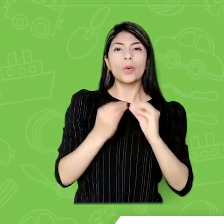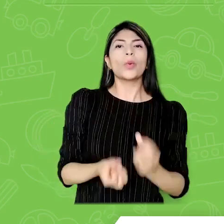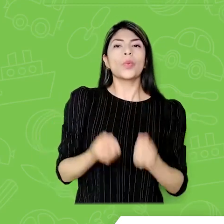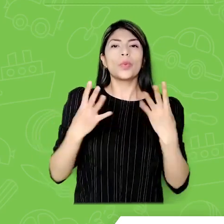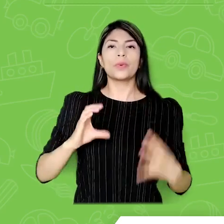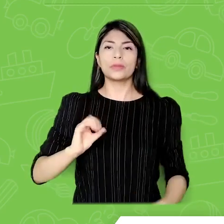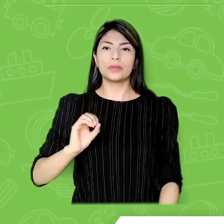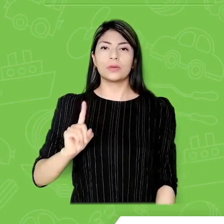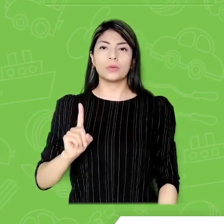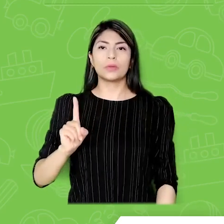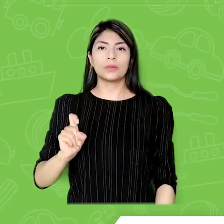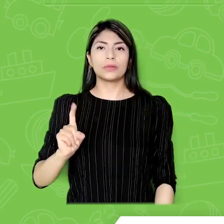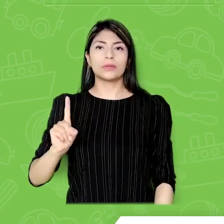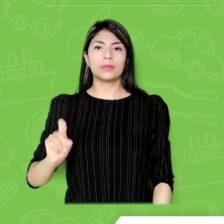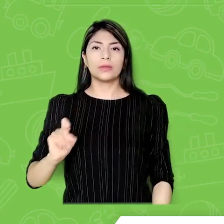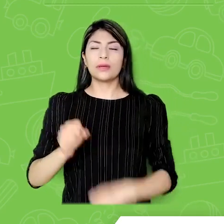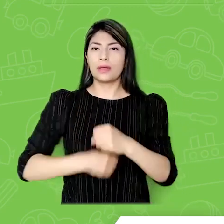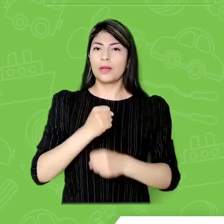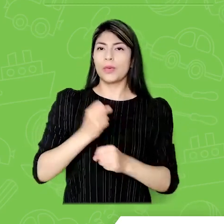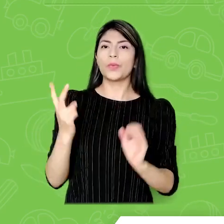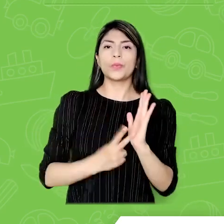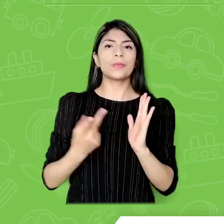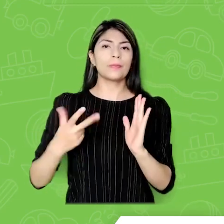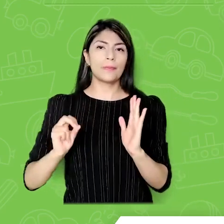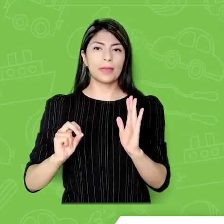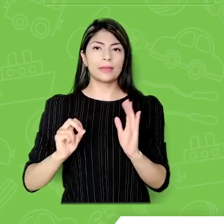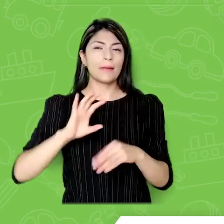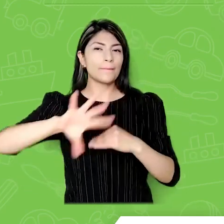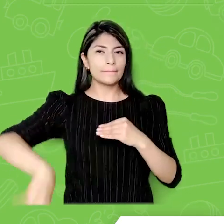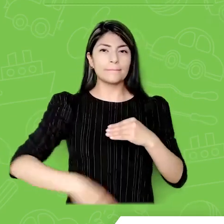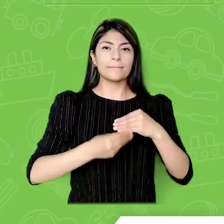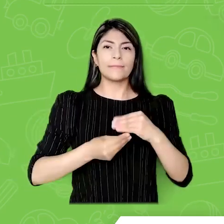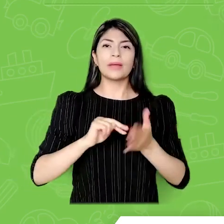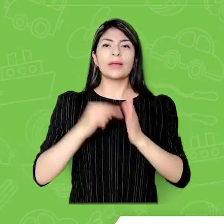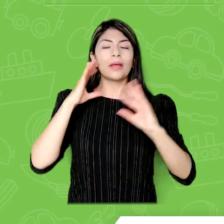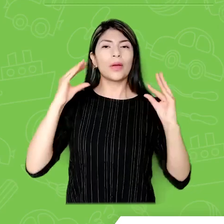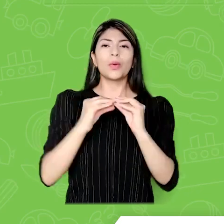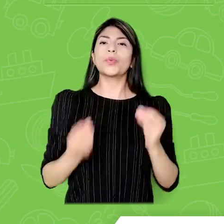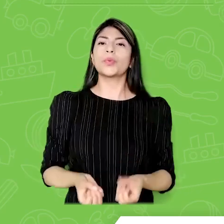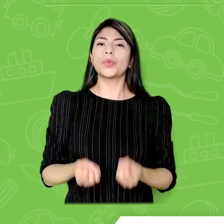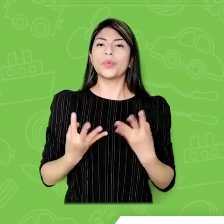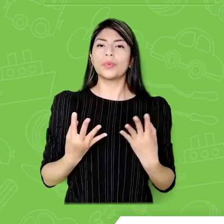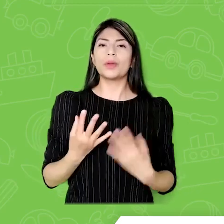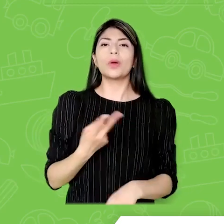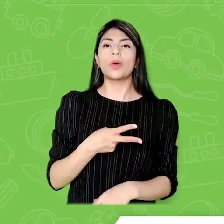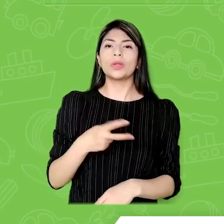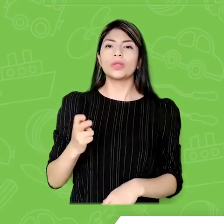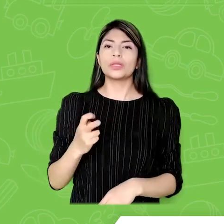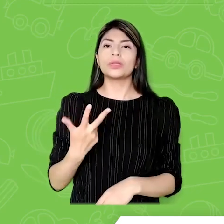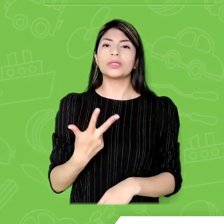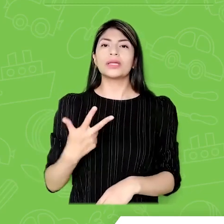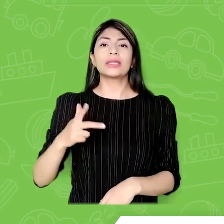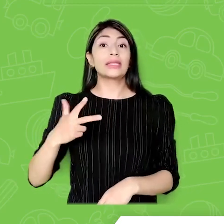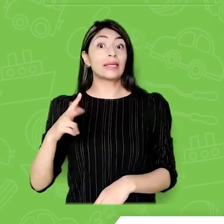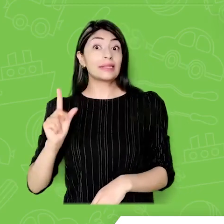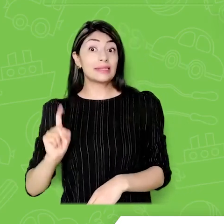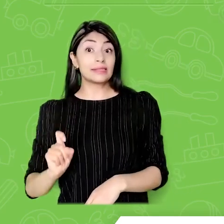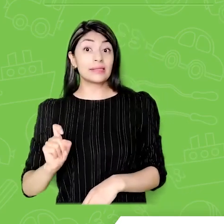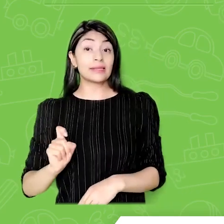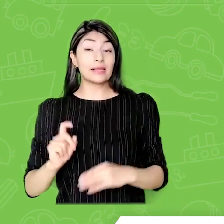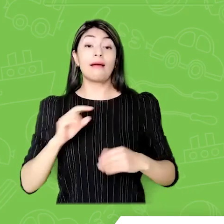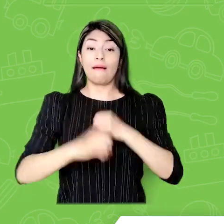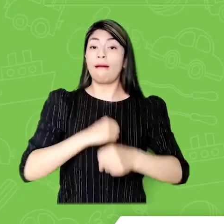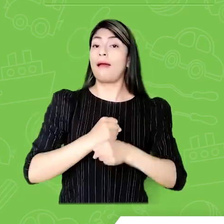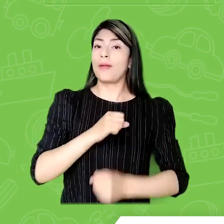de 2020, adicionado por el Acuerdo número 236 de la misma anualidad, la